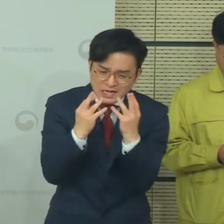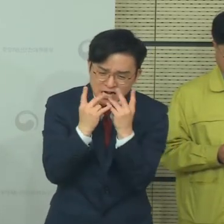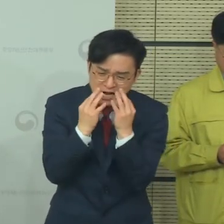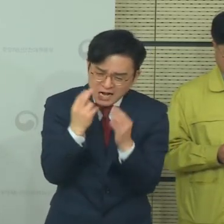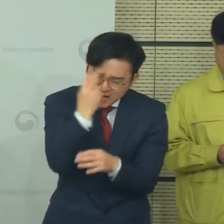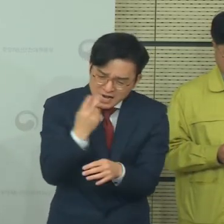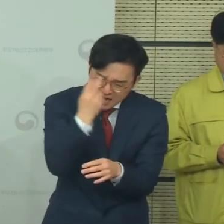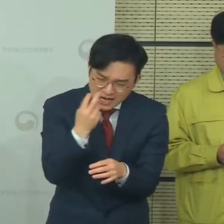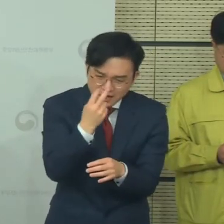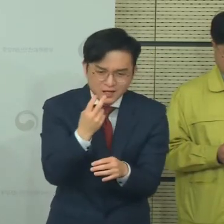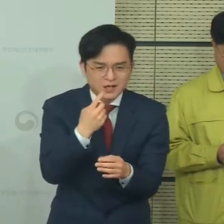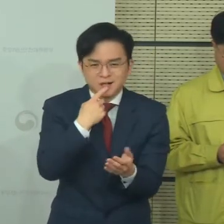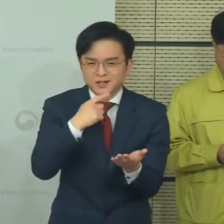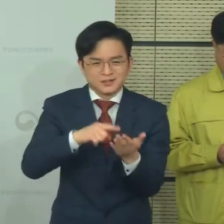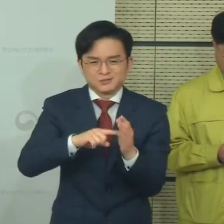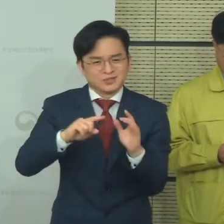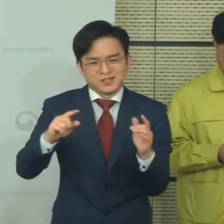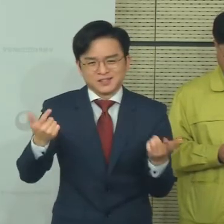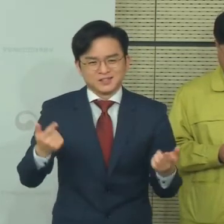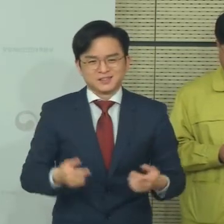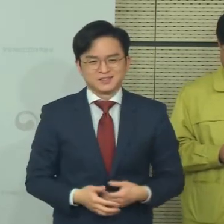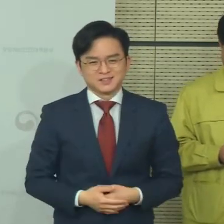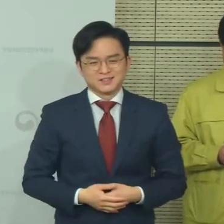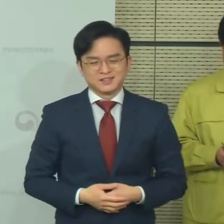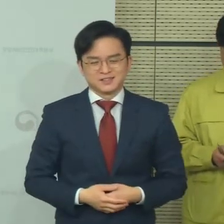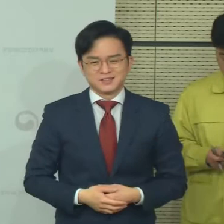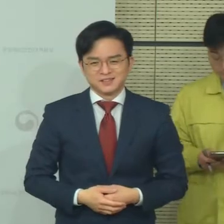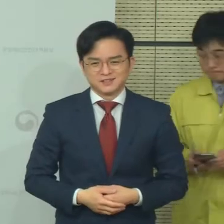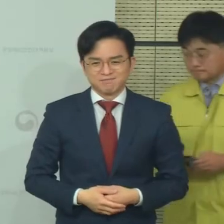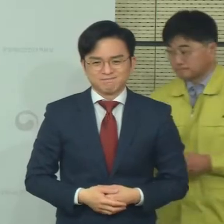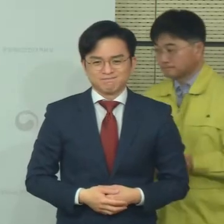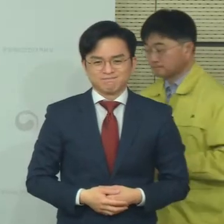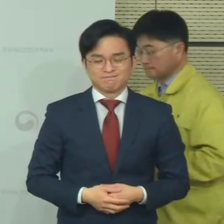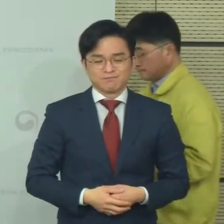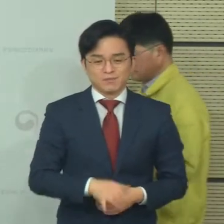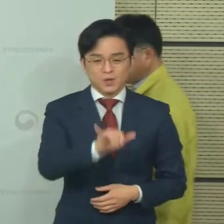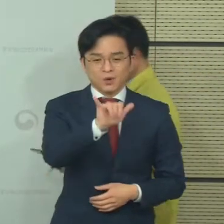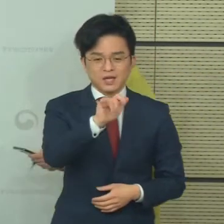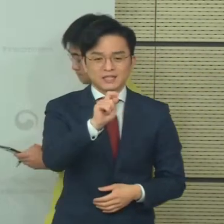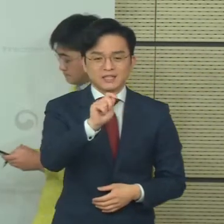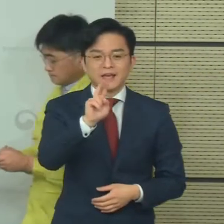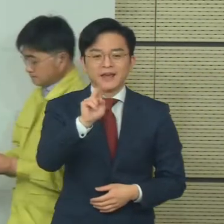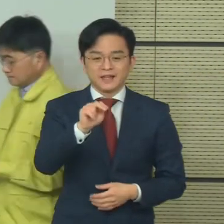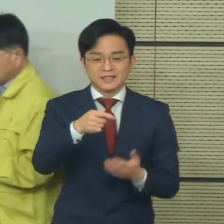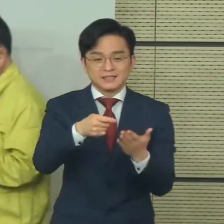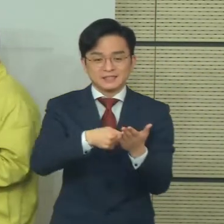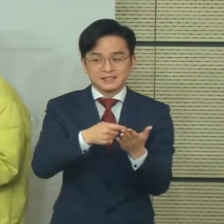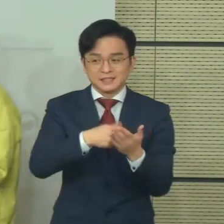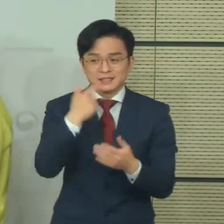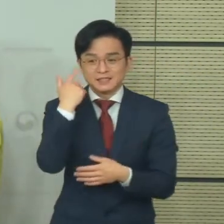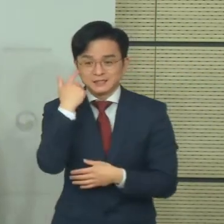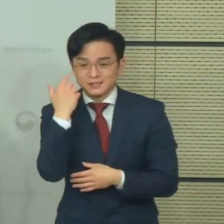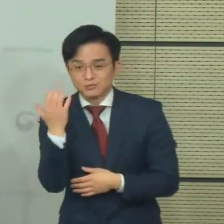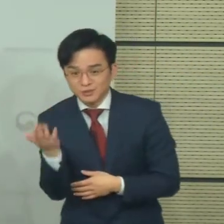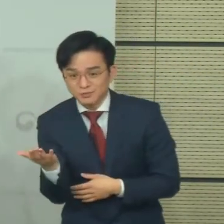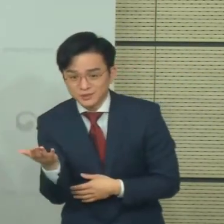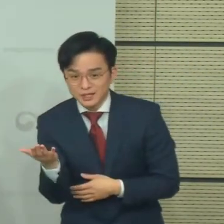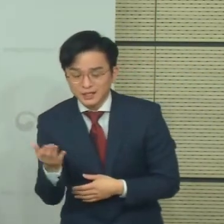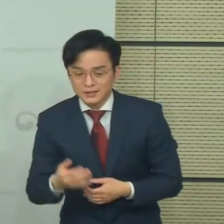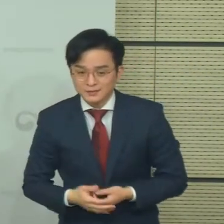좀 고려해 주셨으면 감사하겠습니다. 네, YTN 환영규 기자님 두 번째 질인데요.